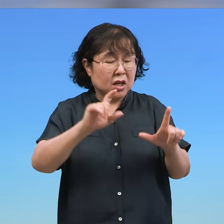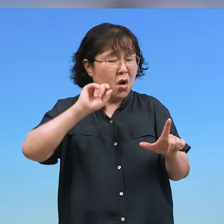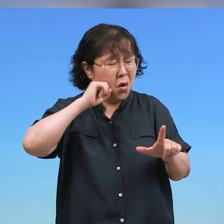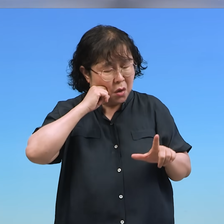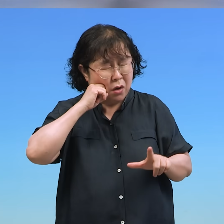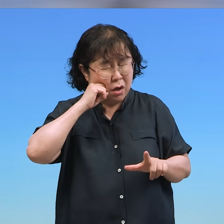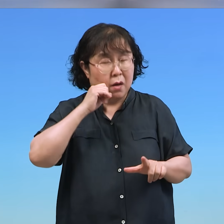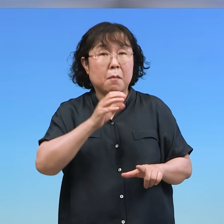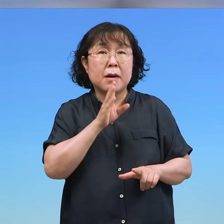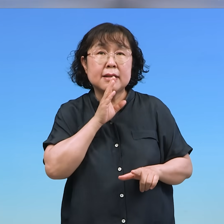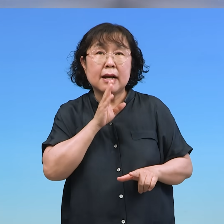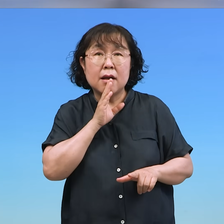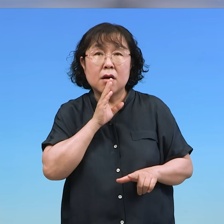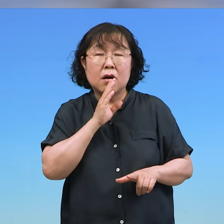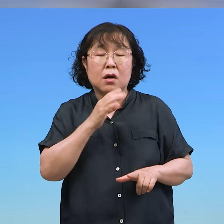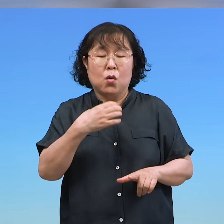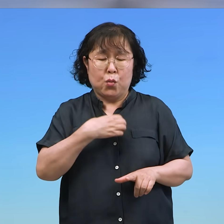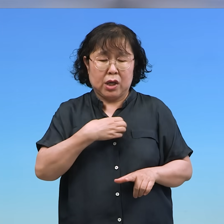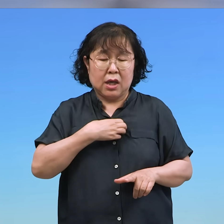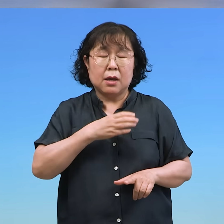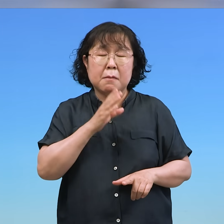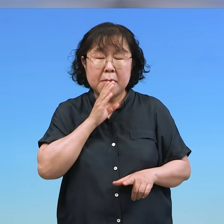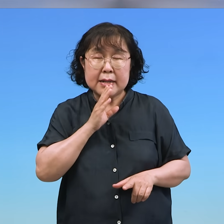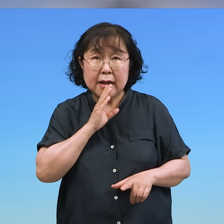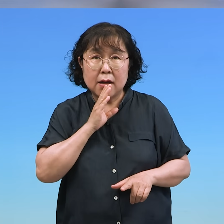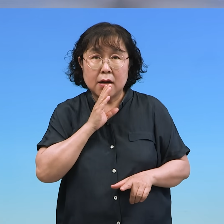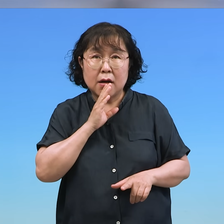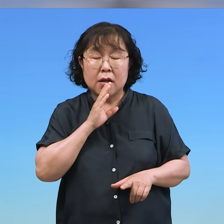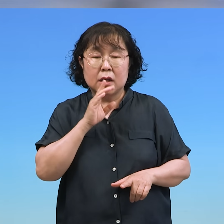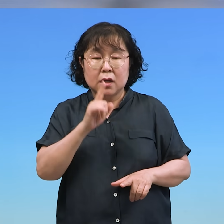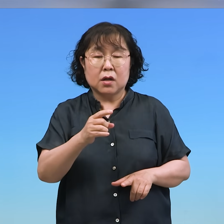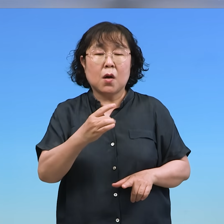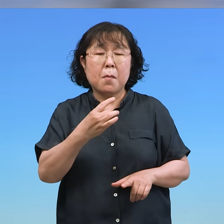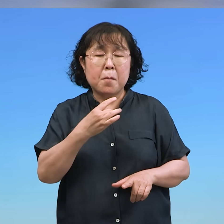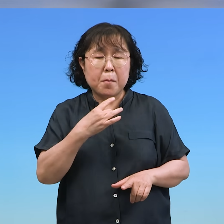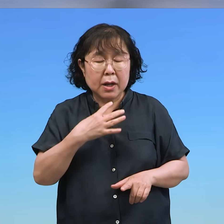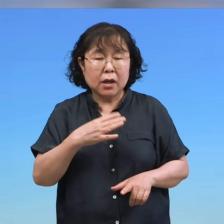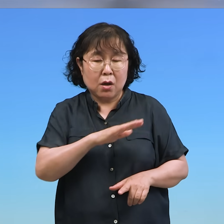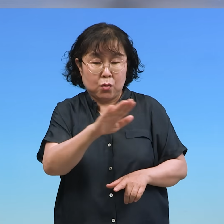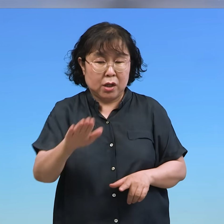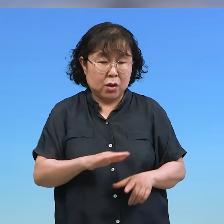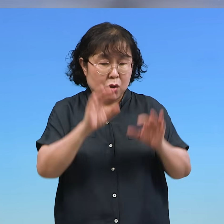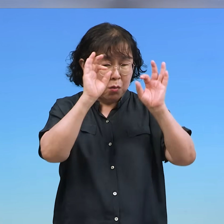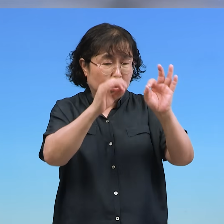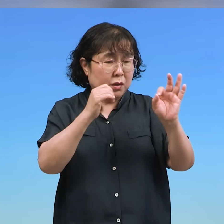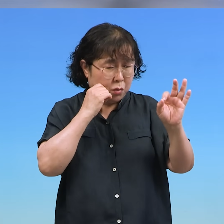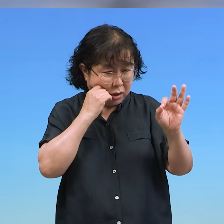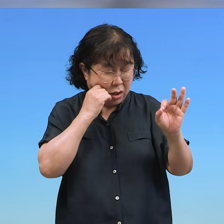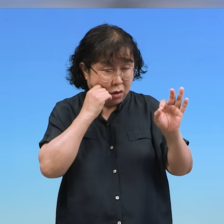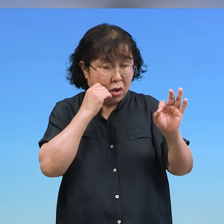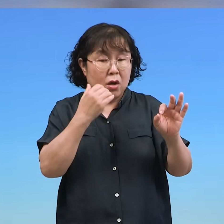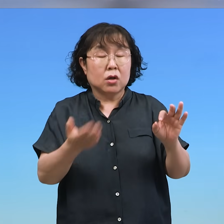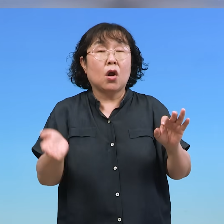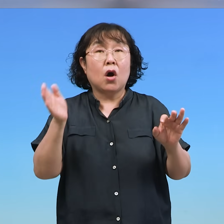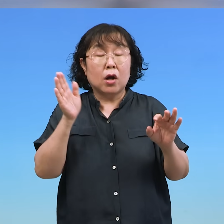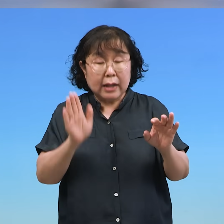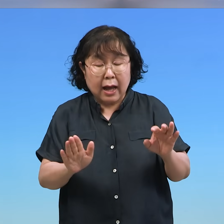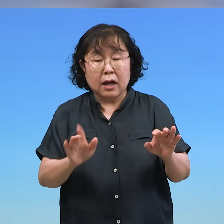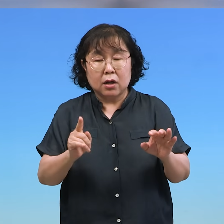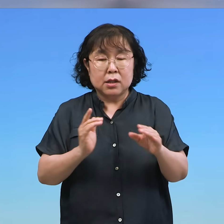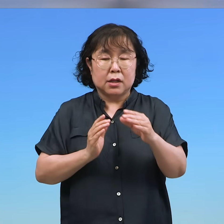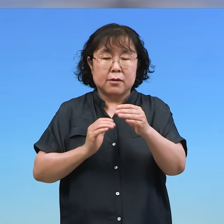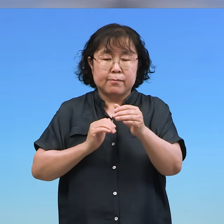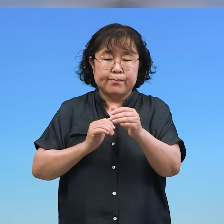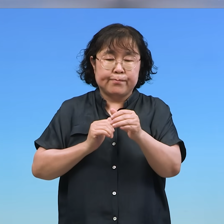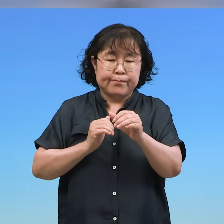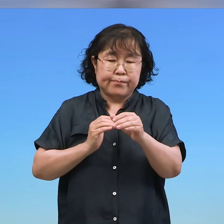모두가 동의가 돼요. 그거 맞습니다. 위기입니다. 그것밖에 볼 수 없기 때문에 우리가 말씀을 묵상하자는 거예요.